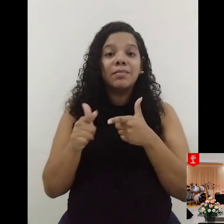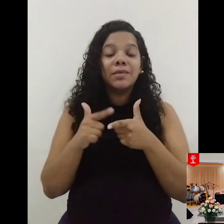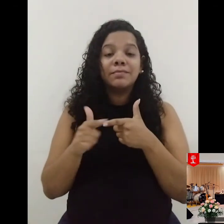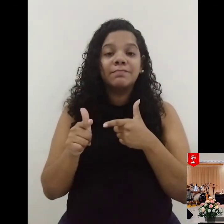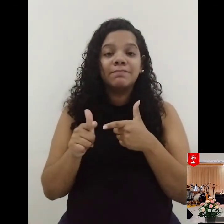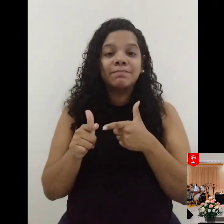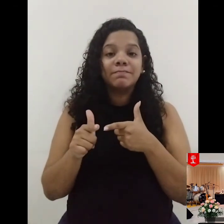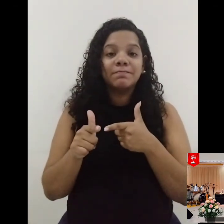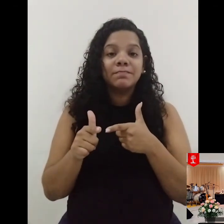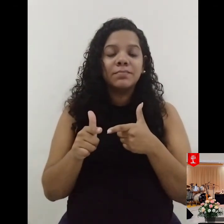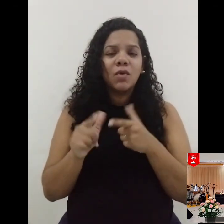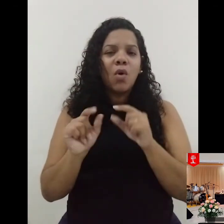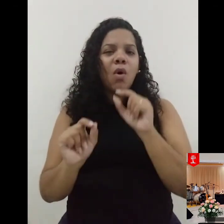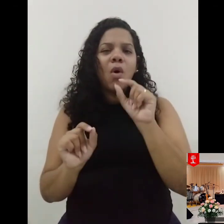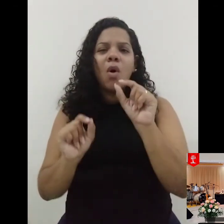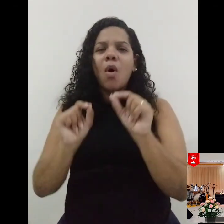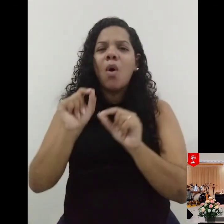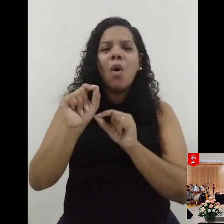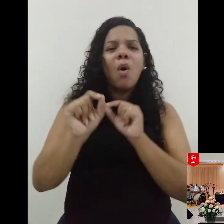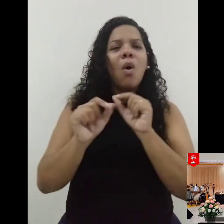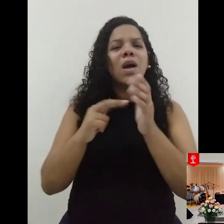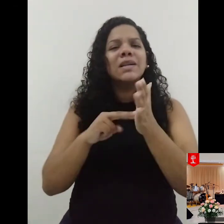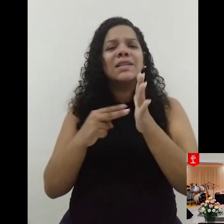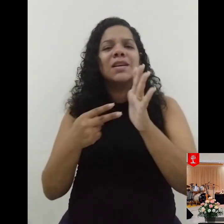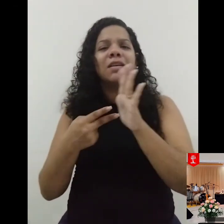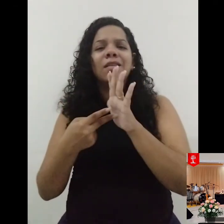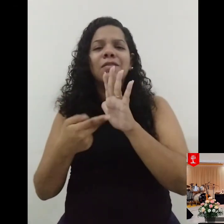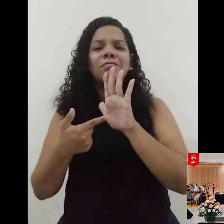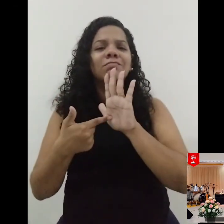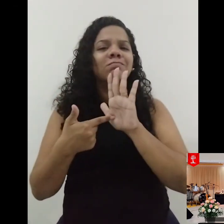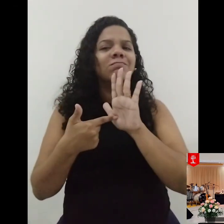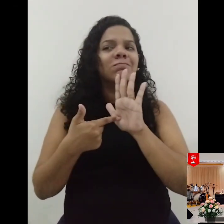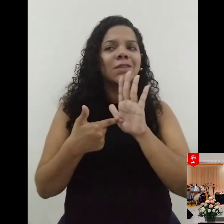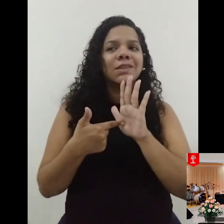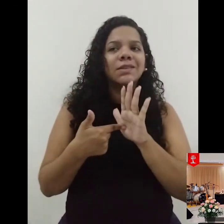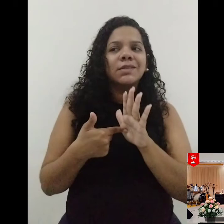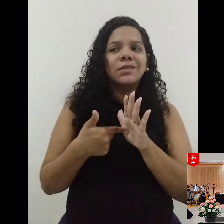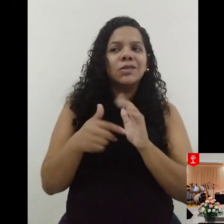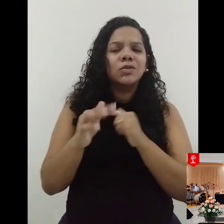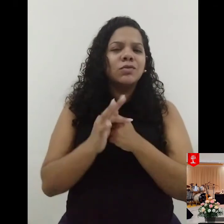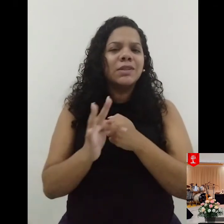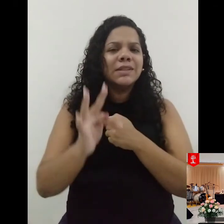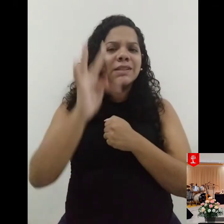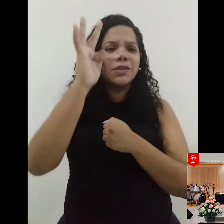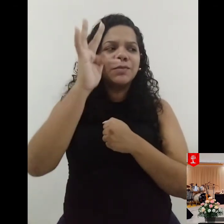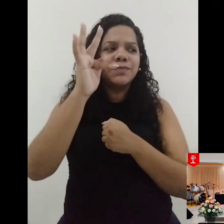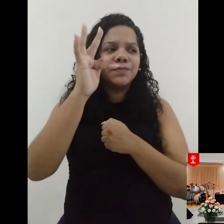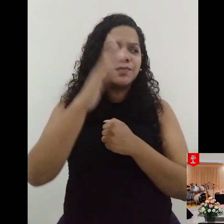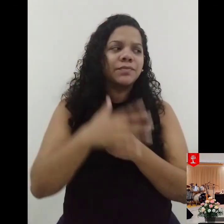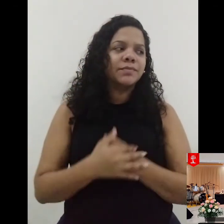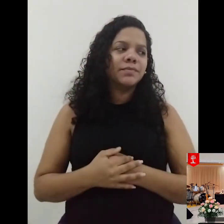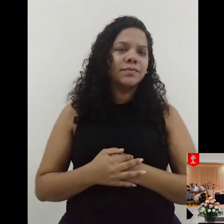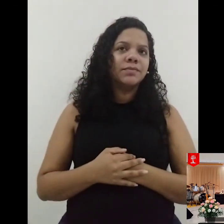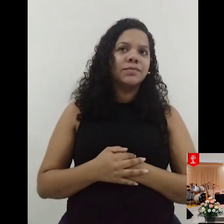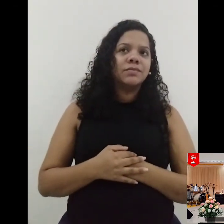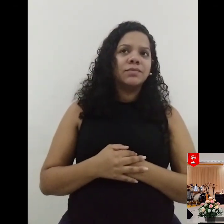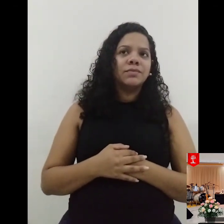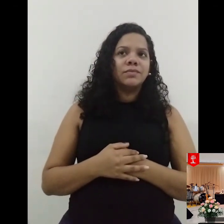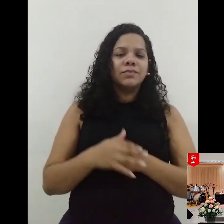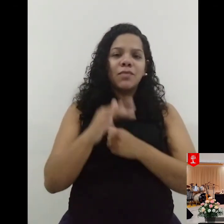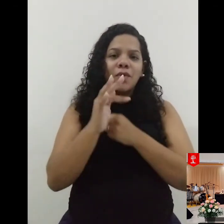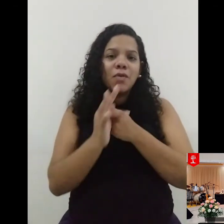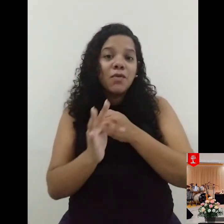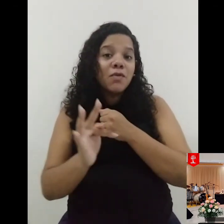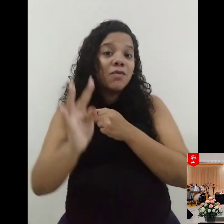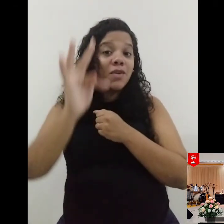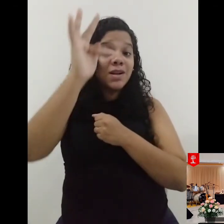deve realmente viver assim, de maneira íntegra, mas se orgulhar disso é